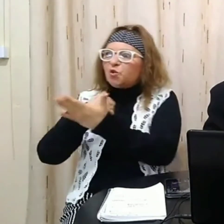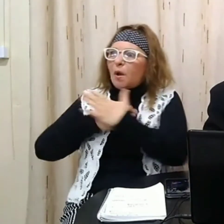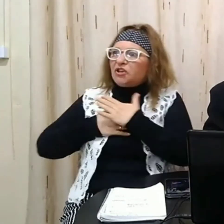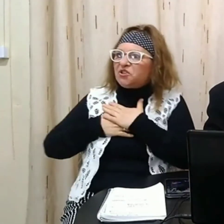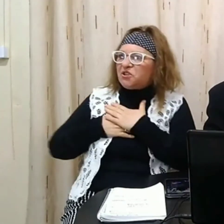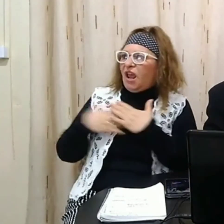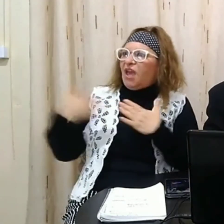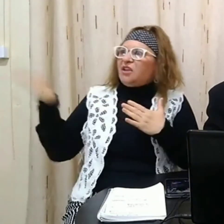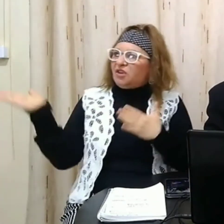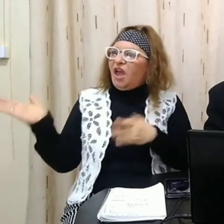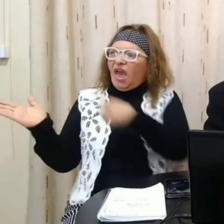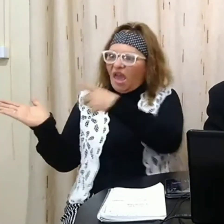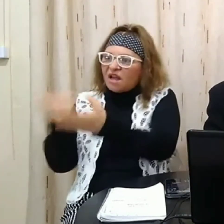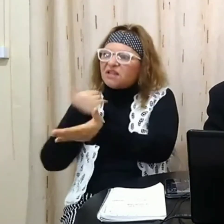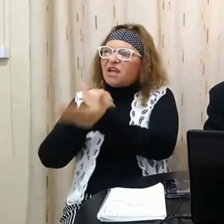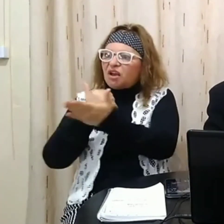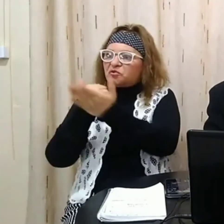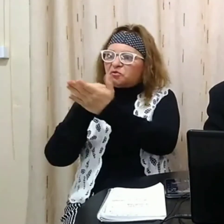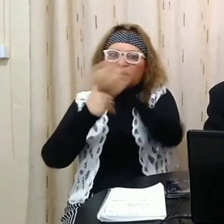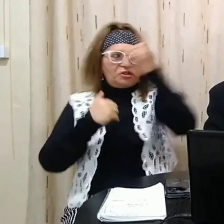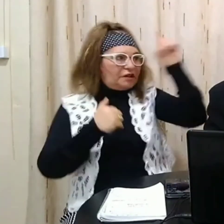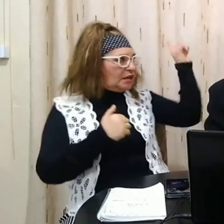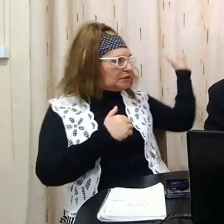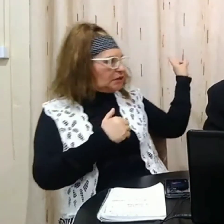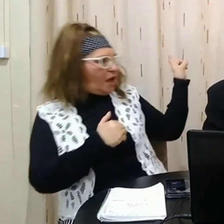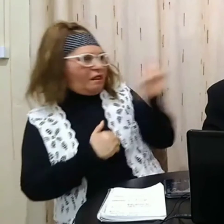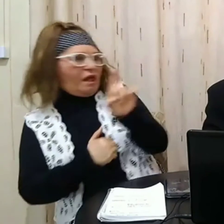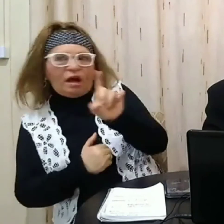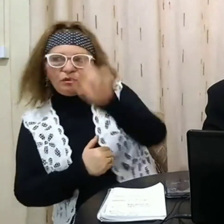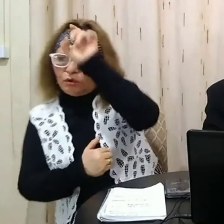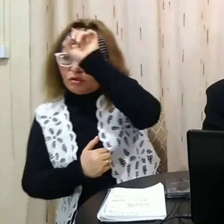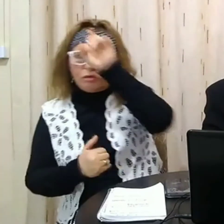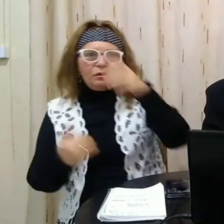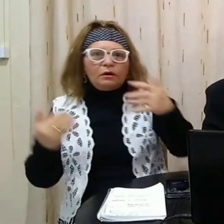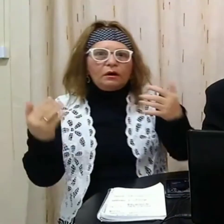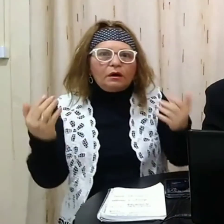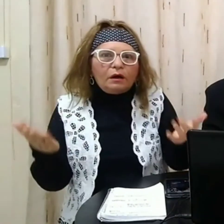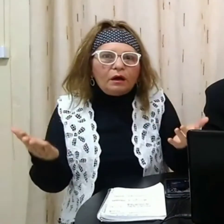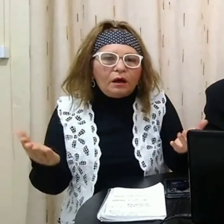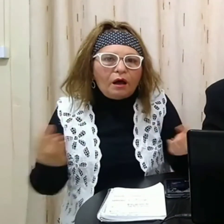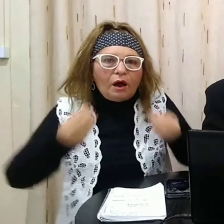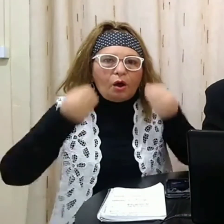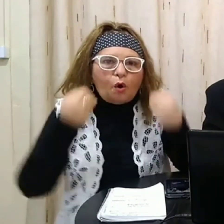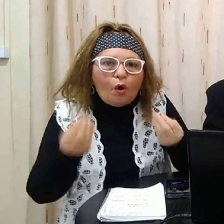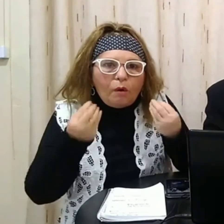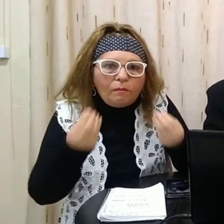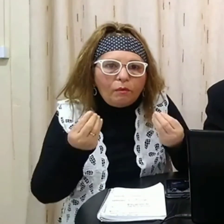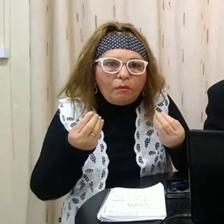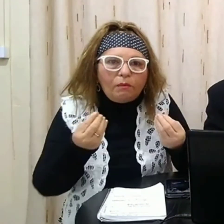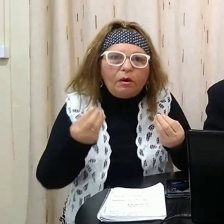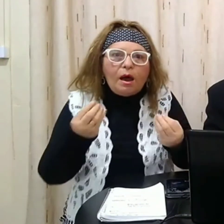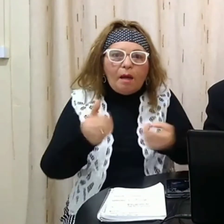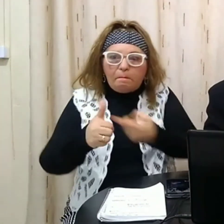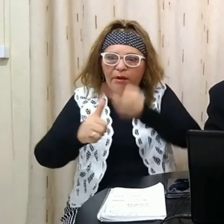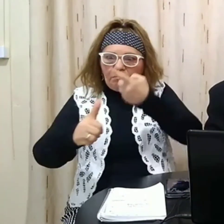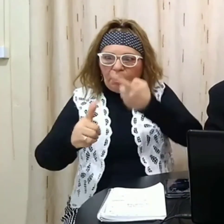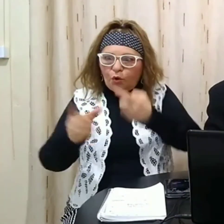deuses que te tiraram da terra do Egito. O que eles estão fazendo aqui? Estão colocando outros deuses diante do